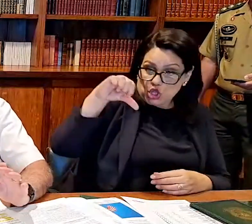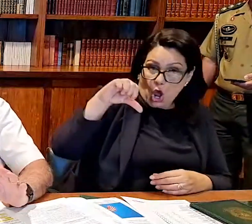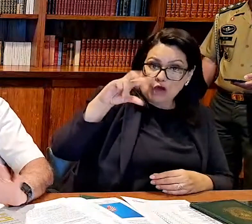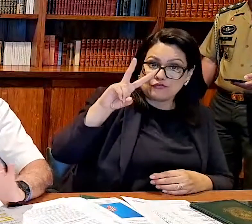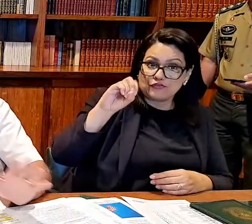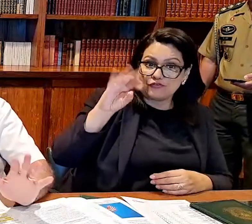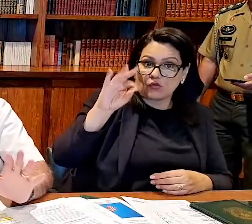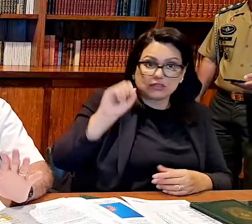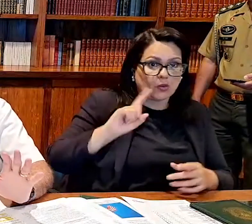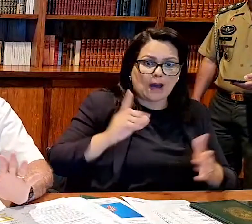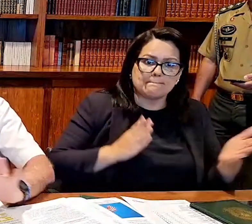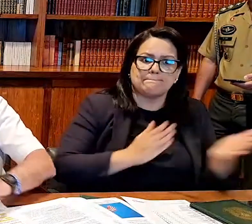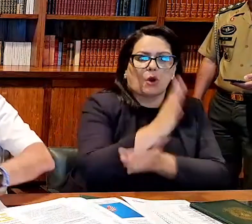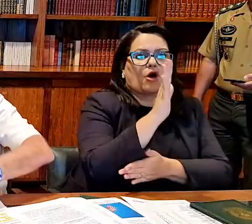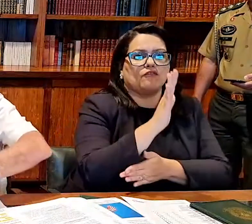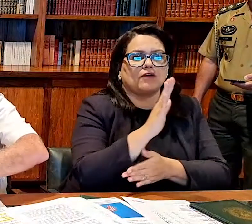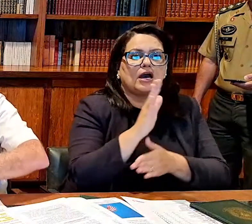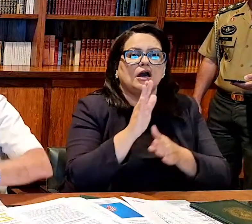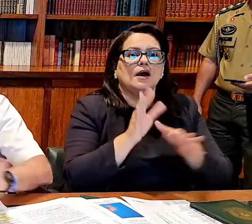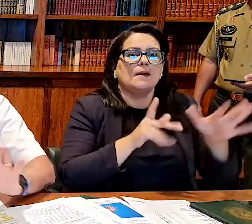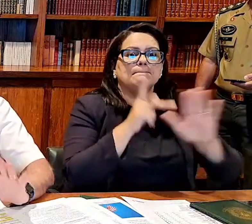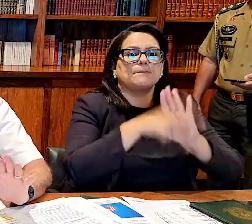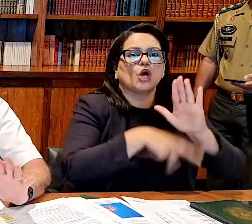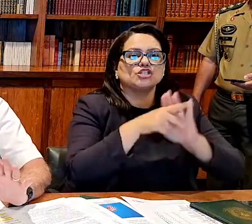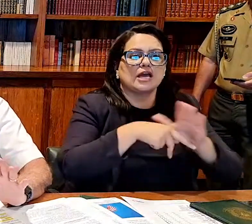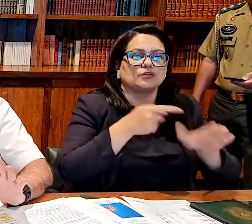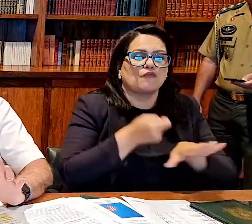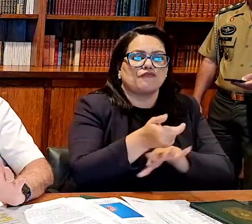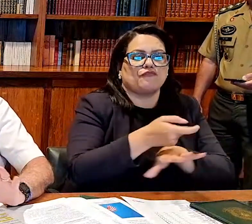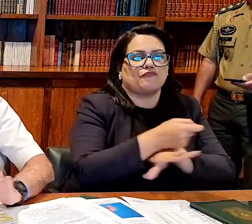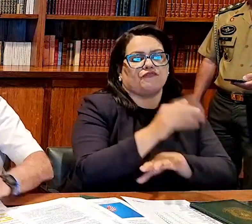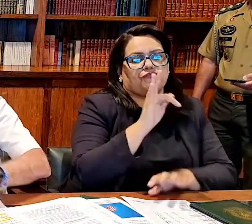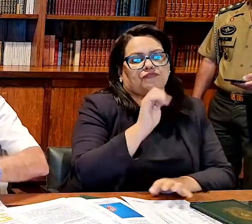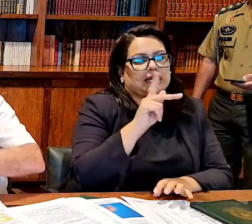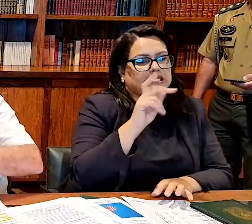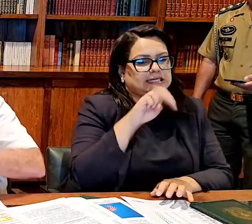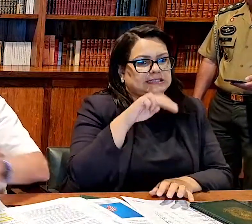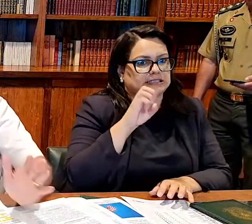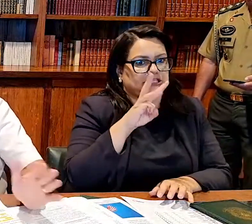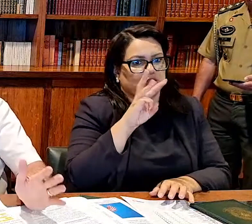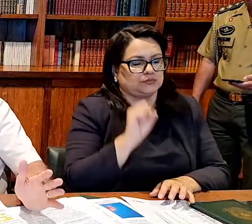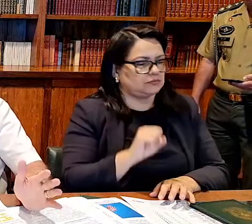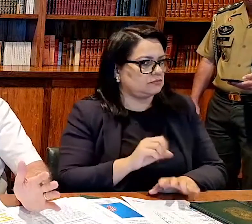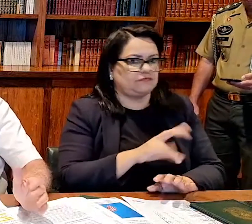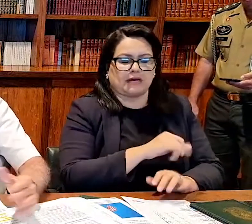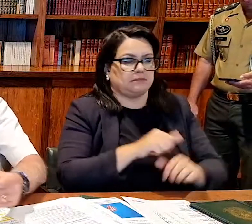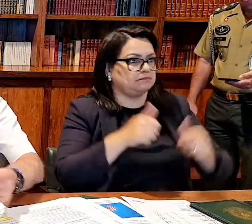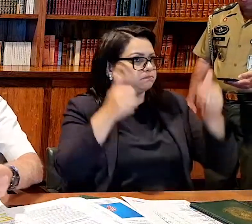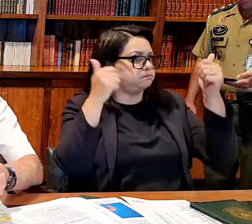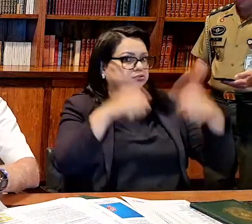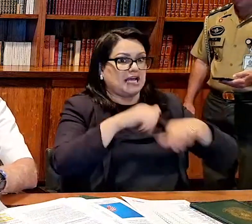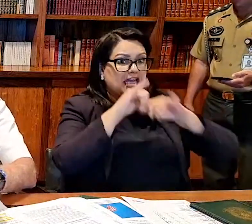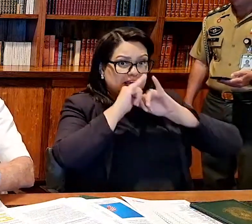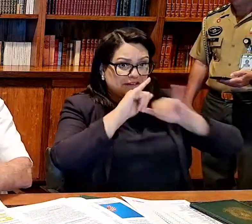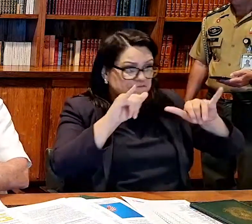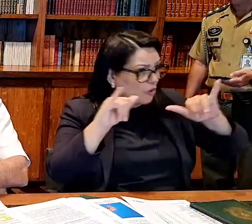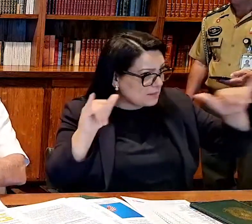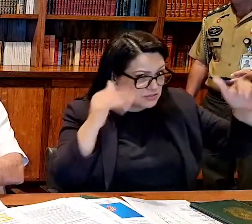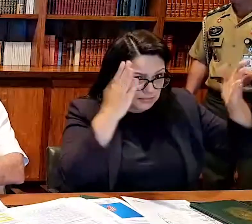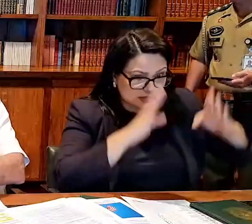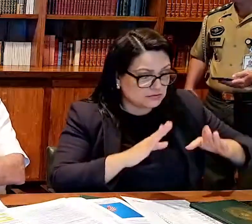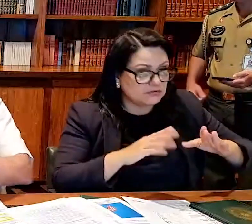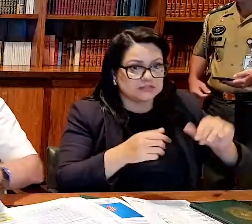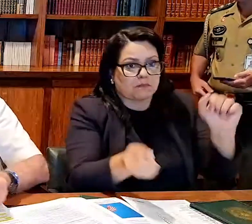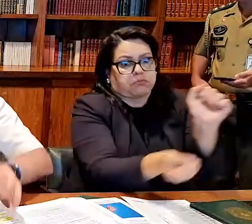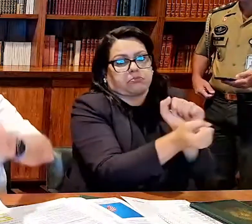aprovar a urgência do projeto de fake news, que vai ser um desastre para a informação do Brasil. Você vai ficar escravo de